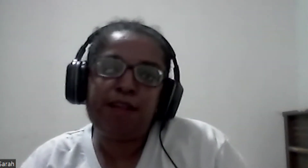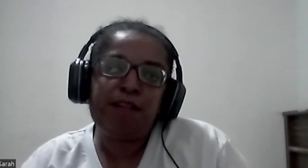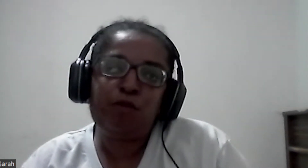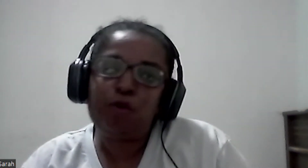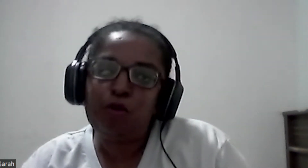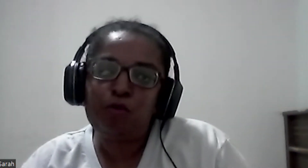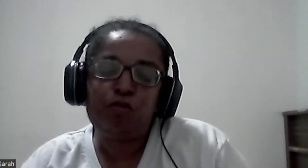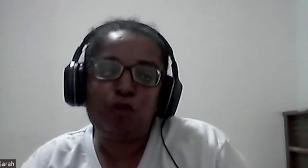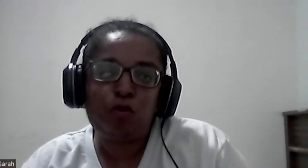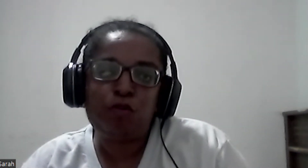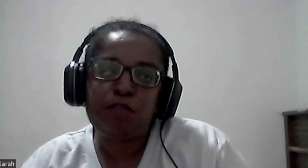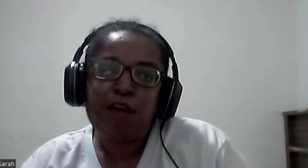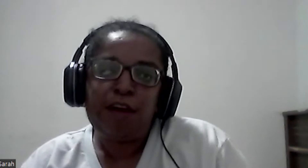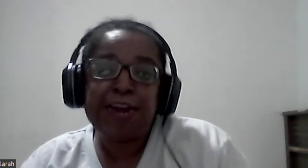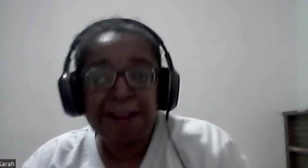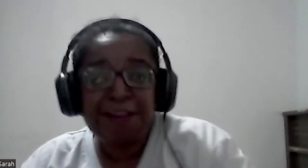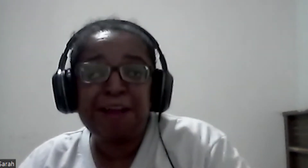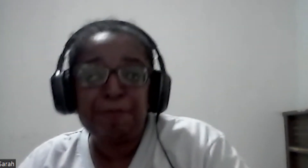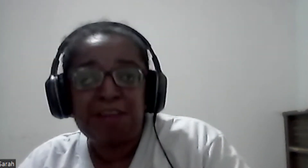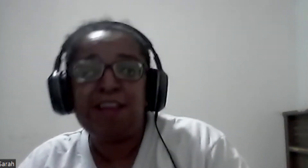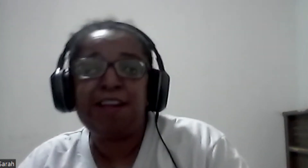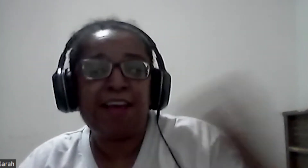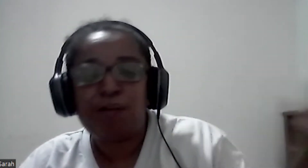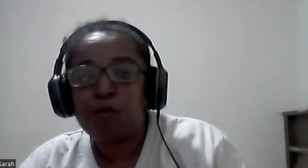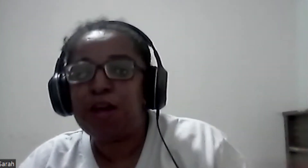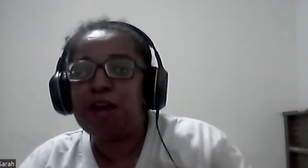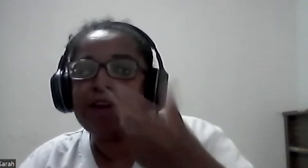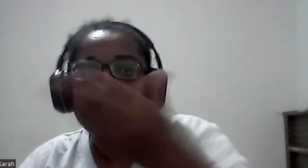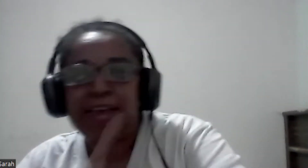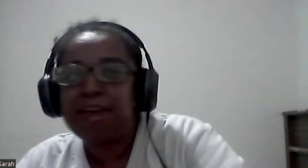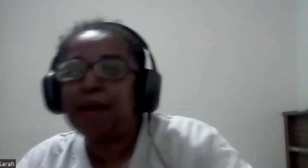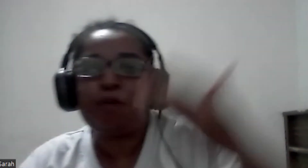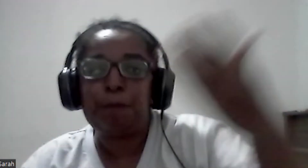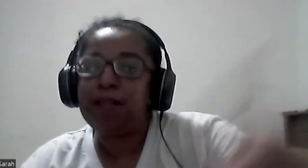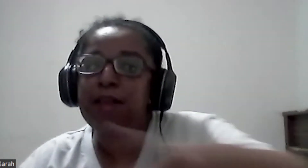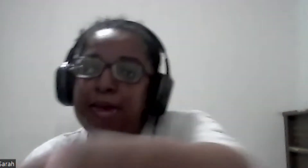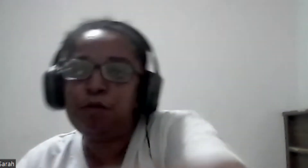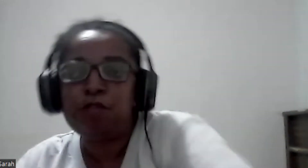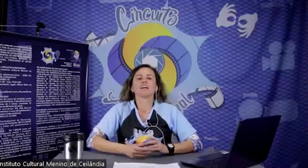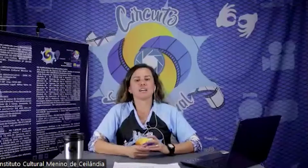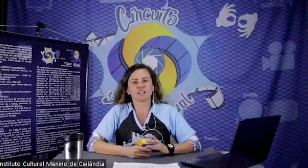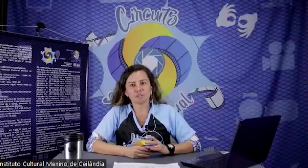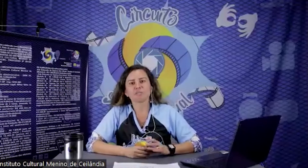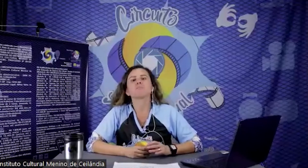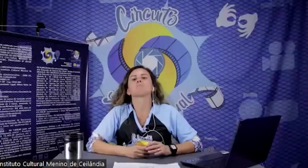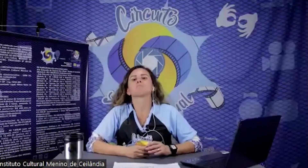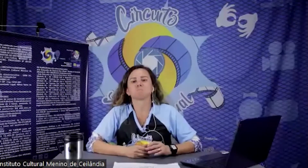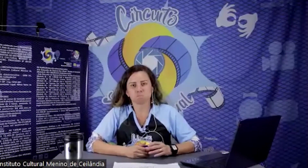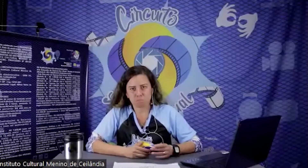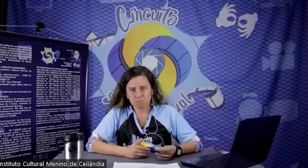isso, todos. Graças a mim, na Riachuelo, na C&A, onde eu passei aí no Sul do Legal. Brasil, todos os lugares